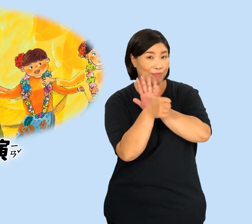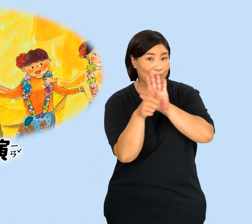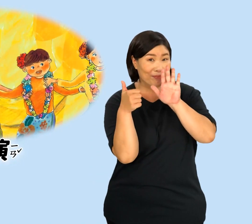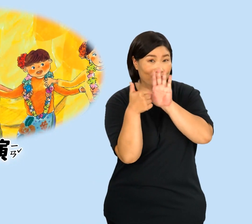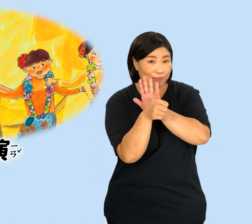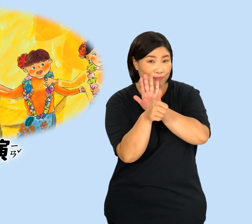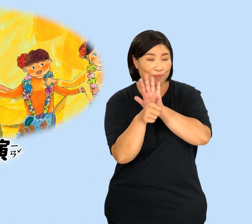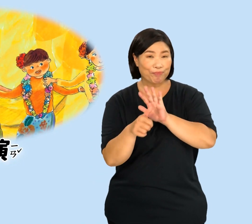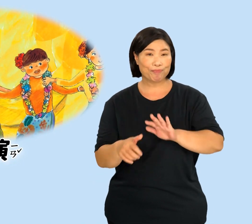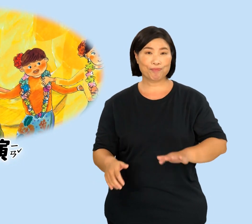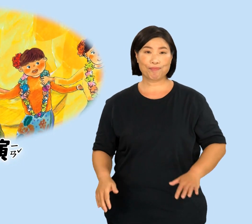表演，